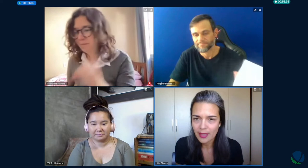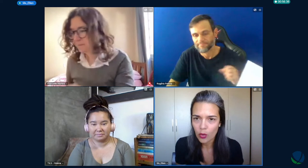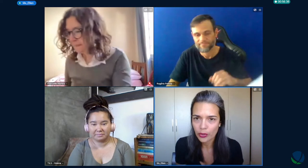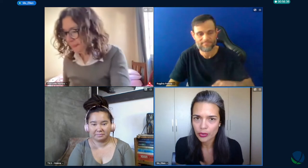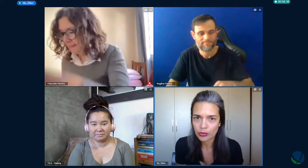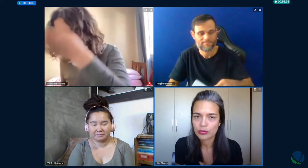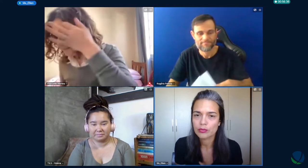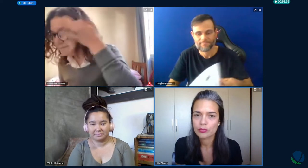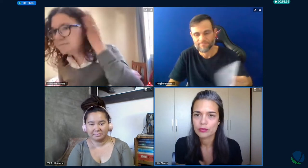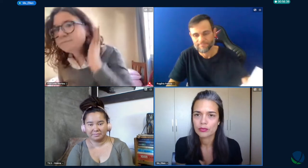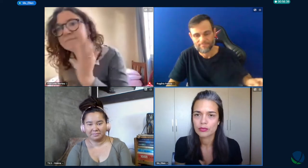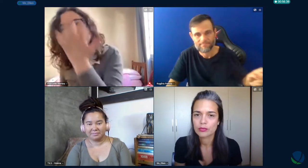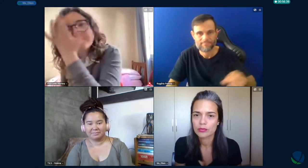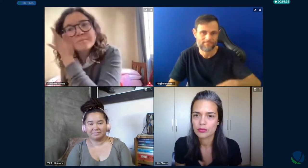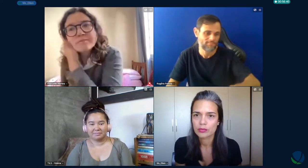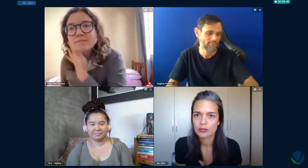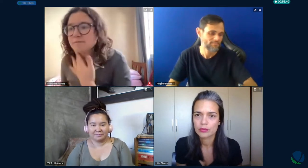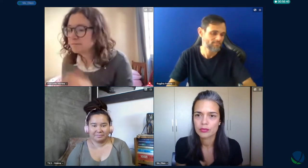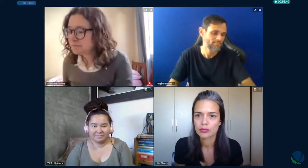Página 38.